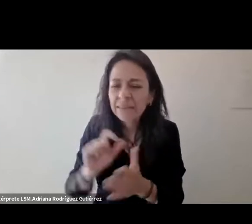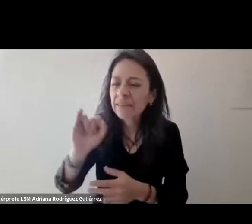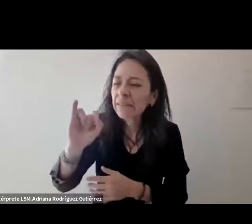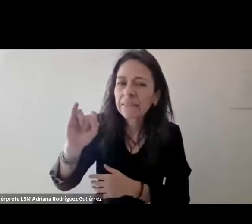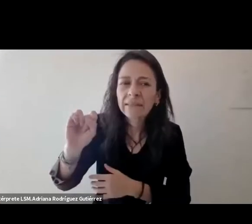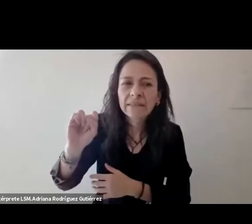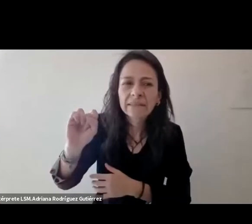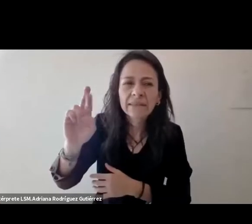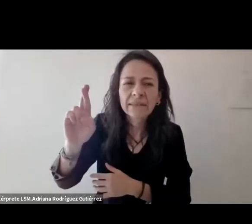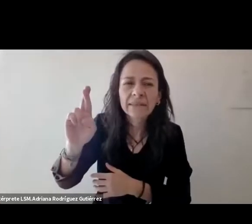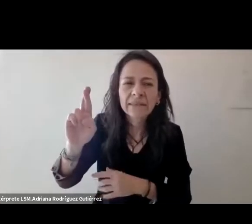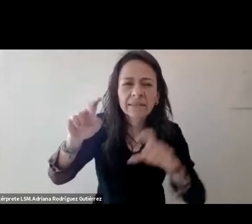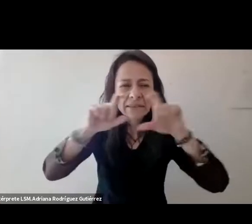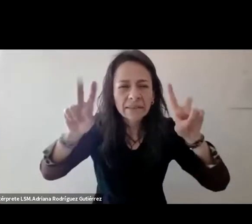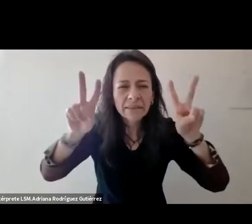Como análisis.